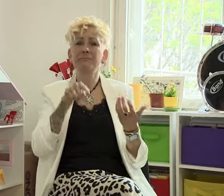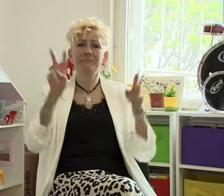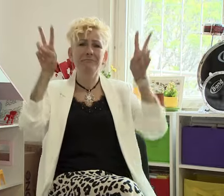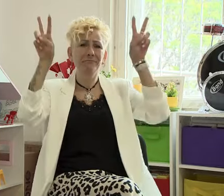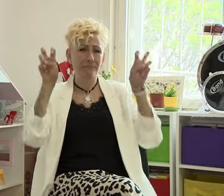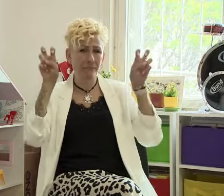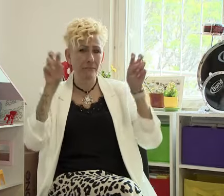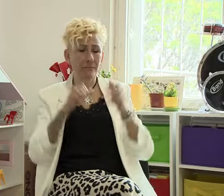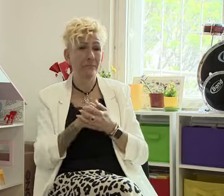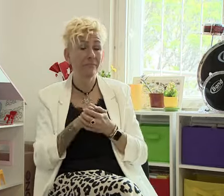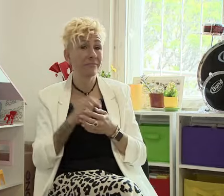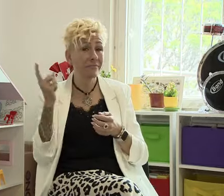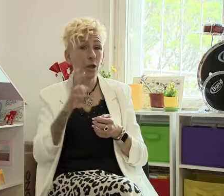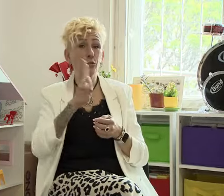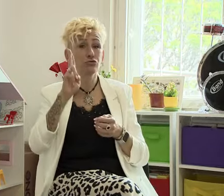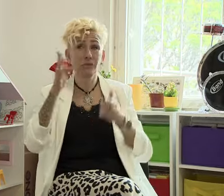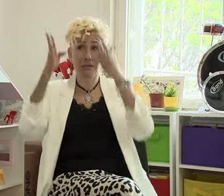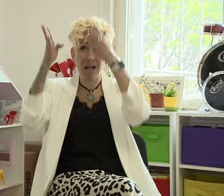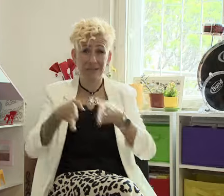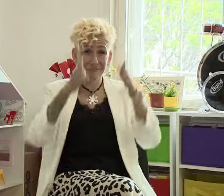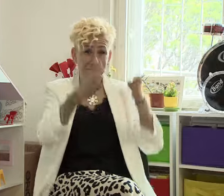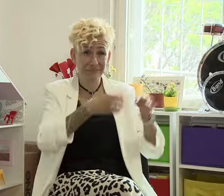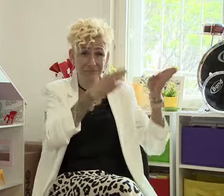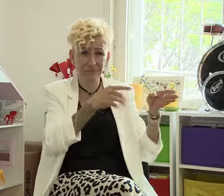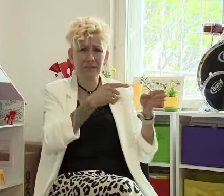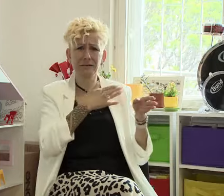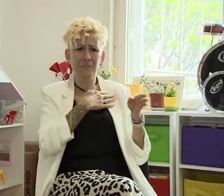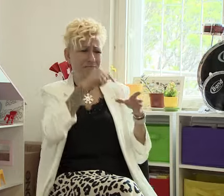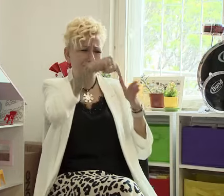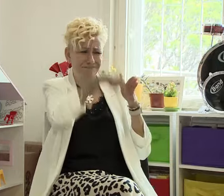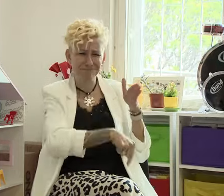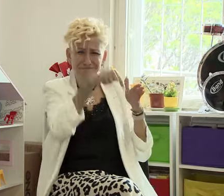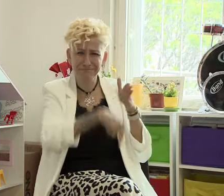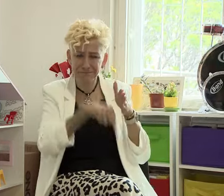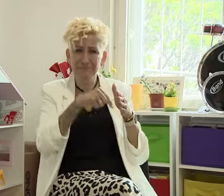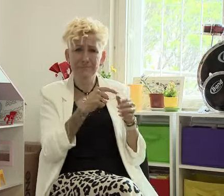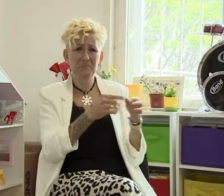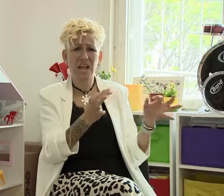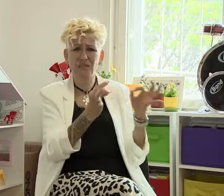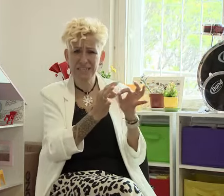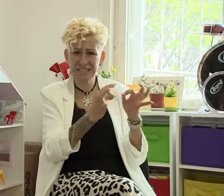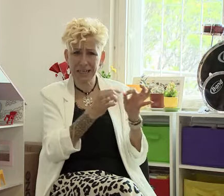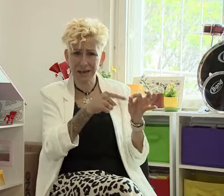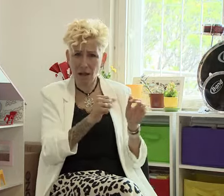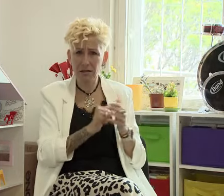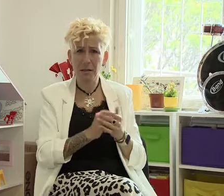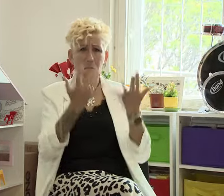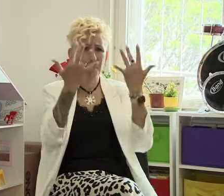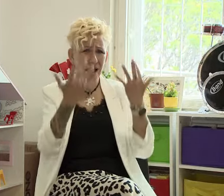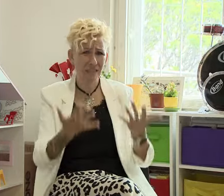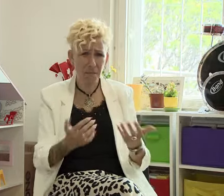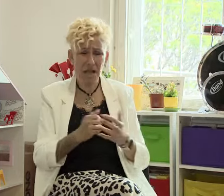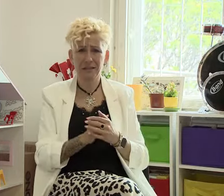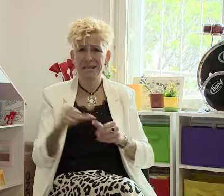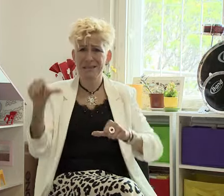Какво представлява то? Учителите по различните предмети – физика, математика, химия – да преподават